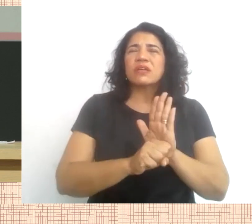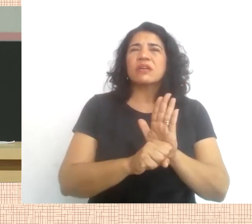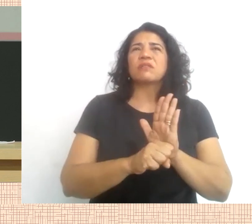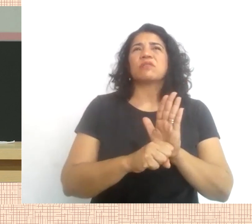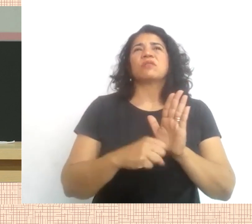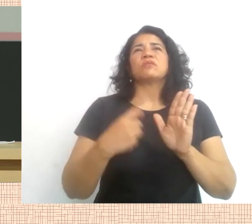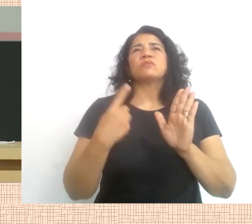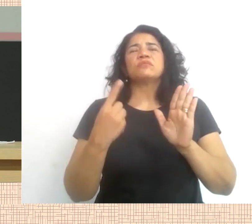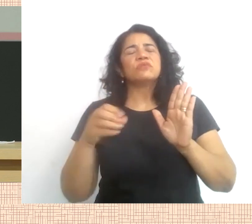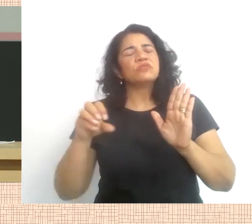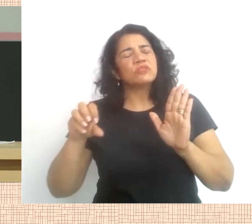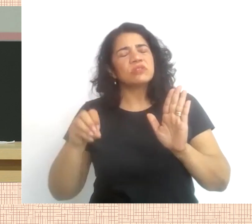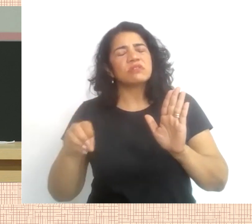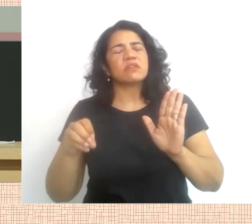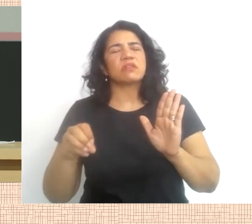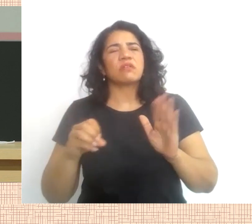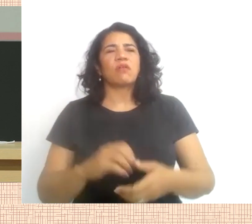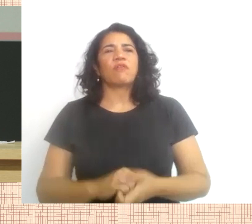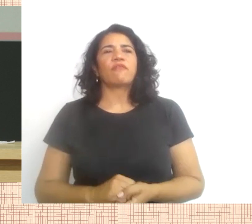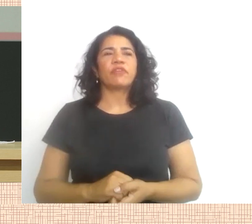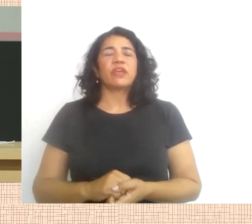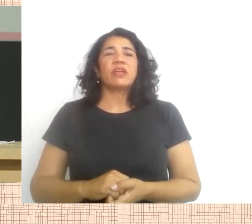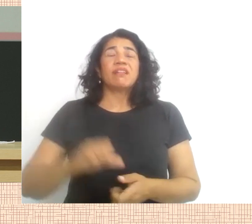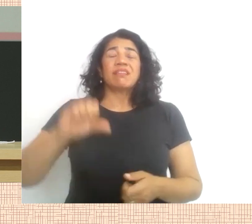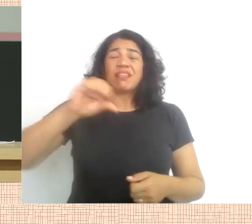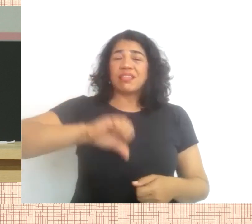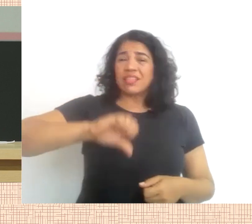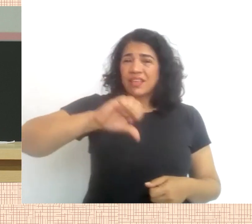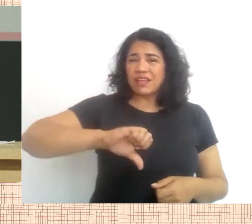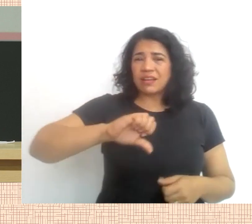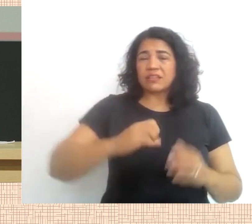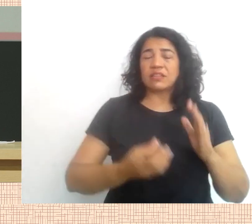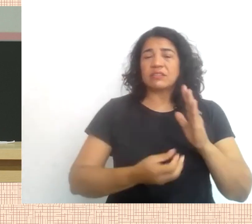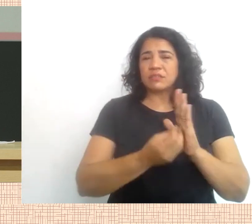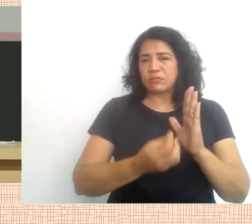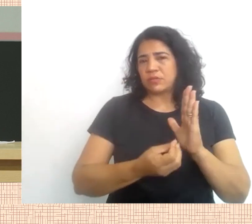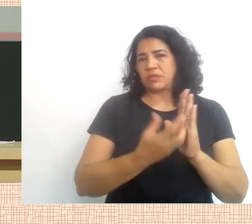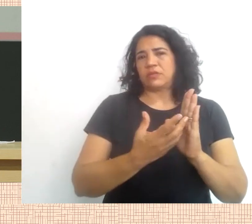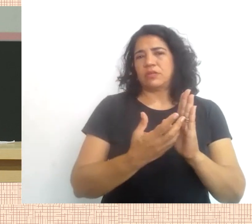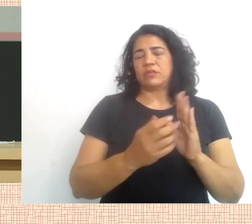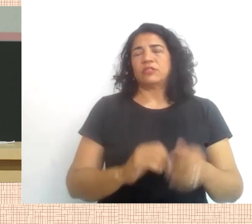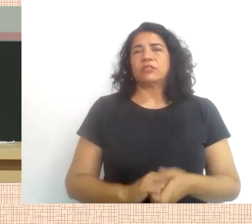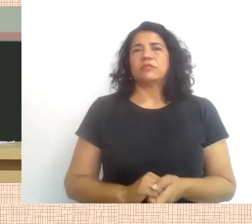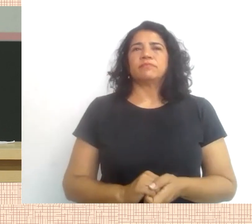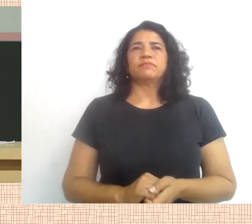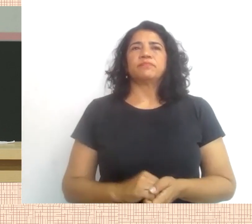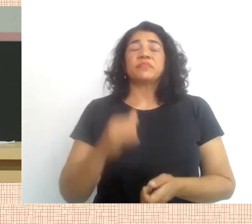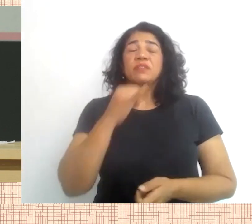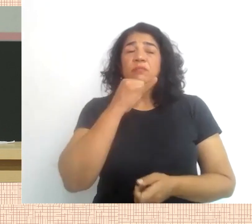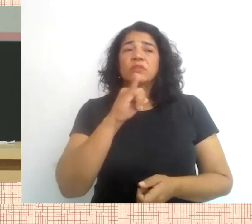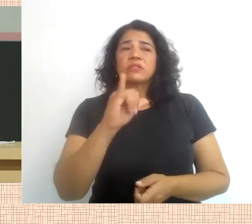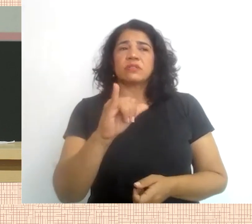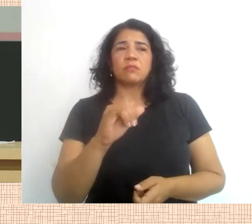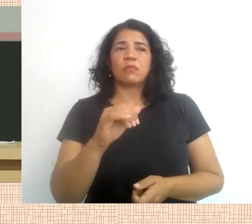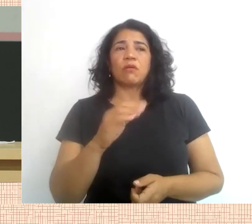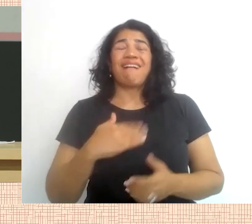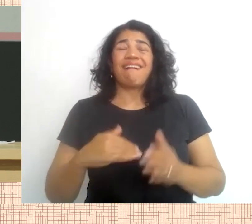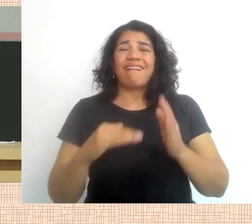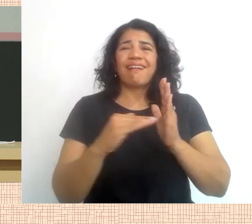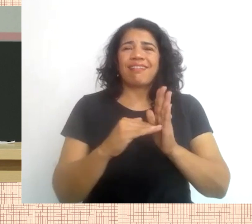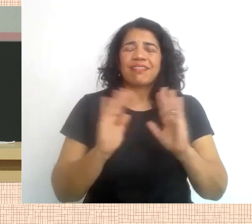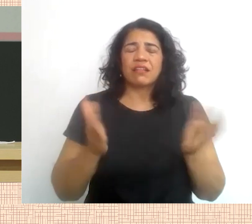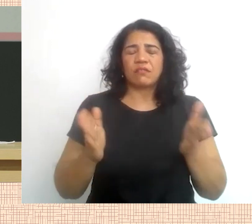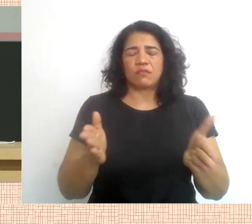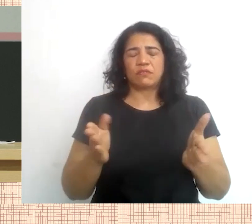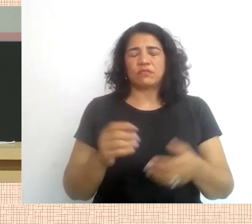ir diretamente a Deus, precisa de um intermediário, seja de um padre, de um sacerdote ou de um pastor, não